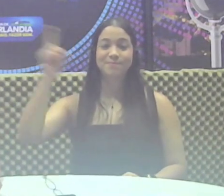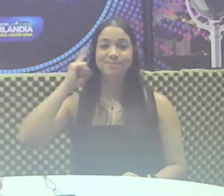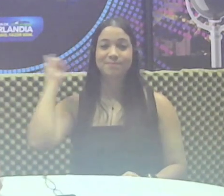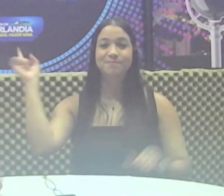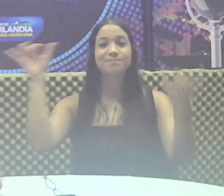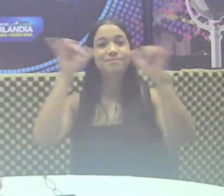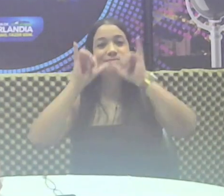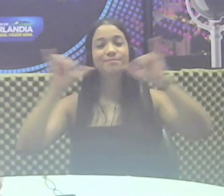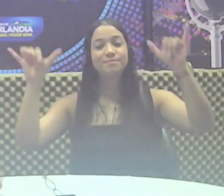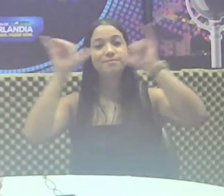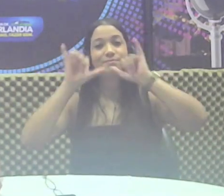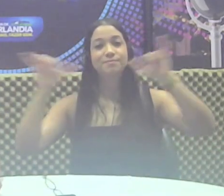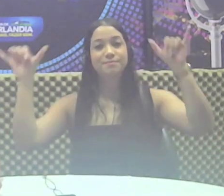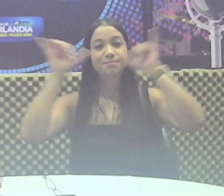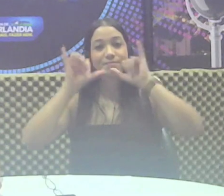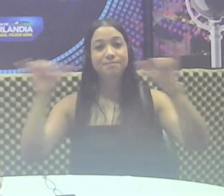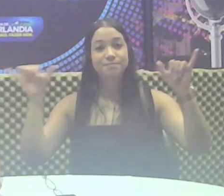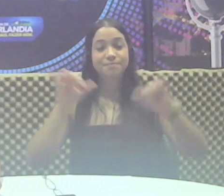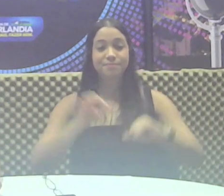Giro de